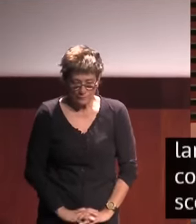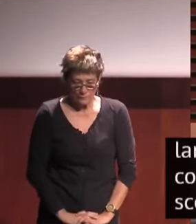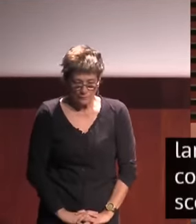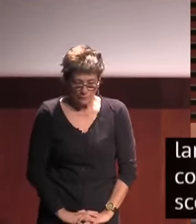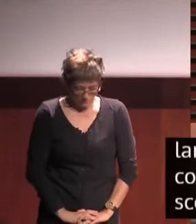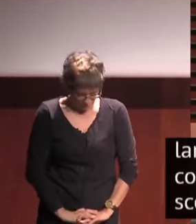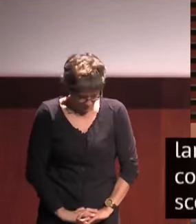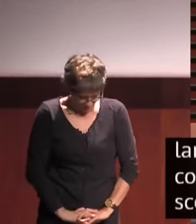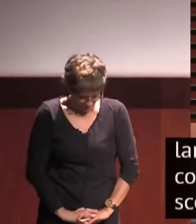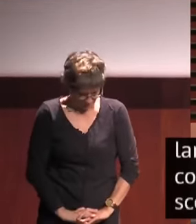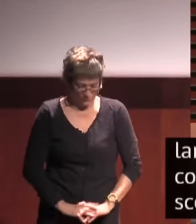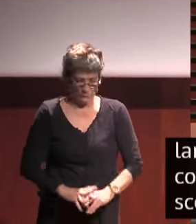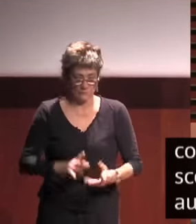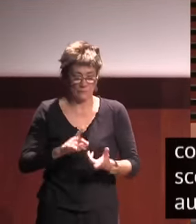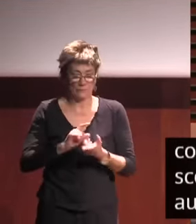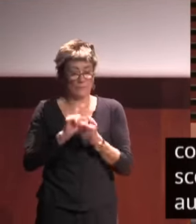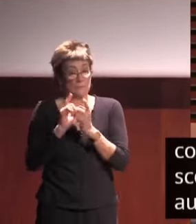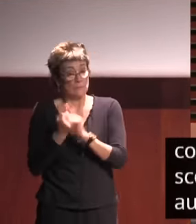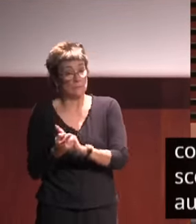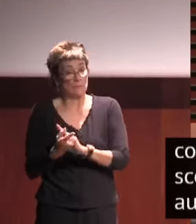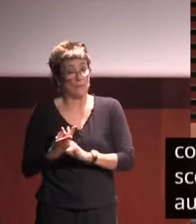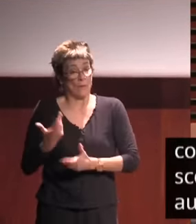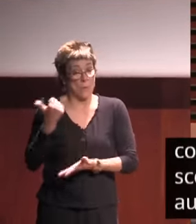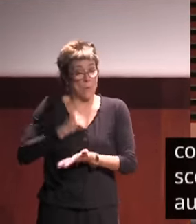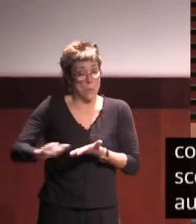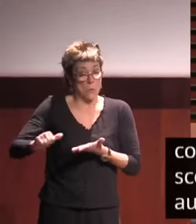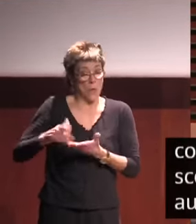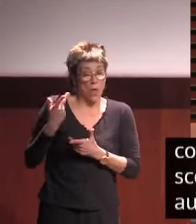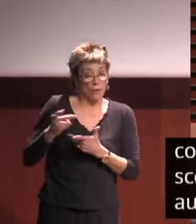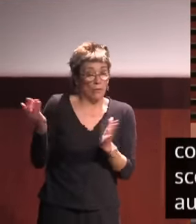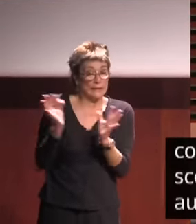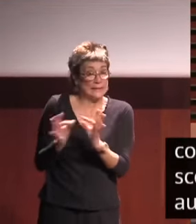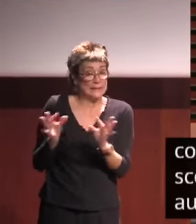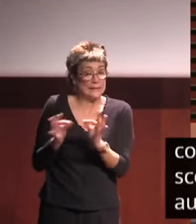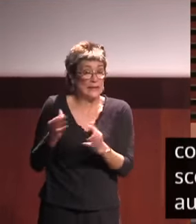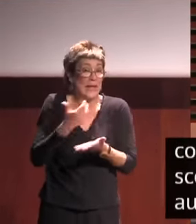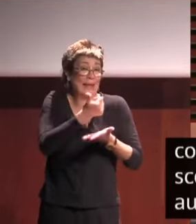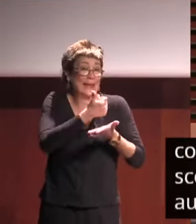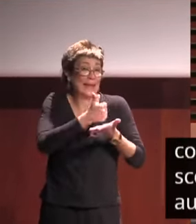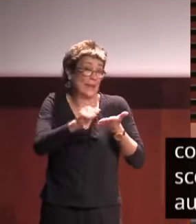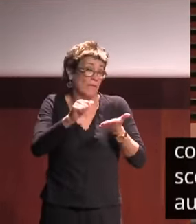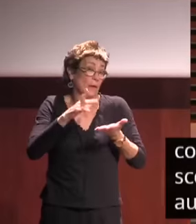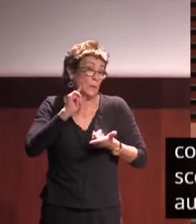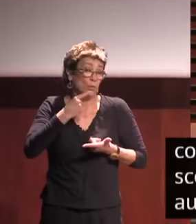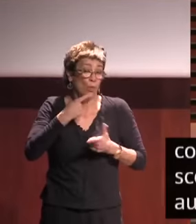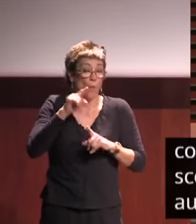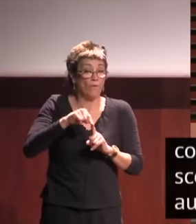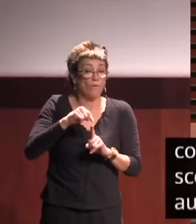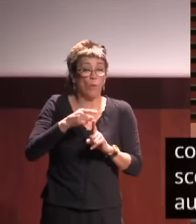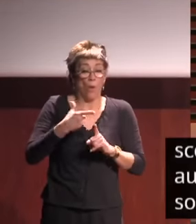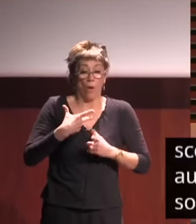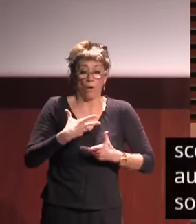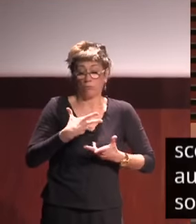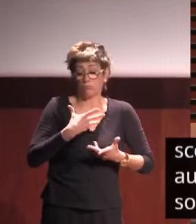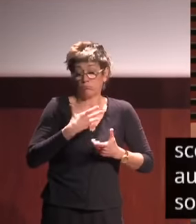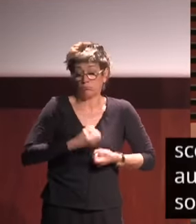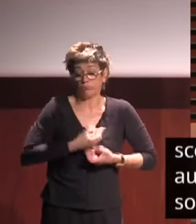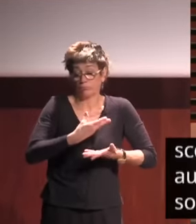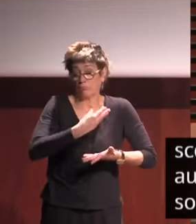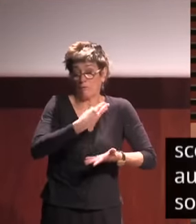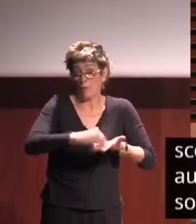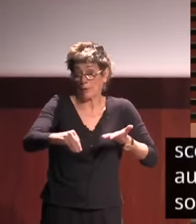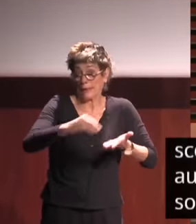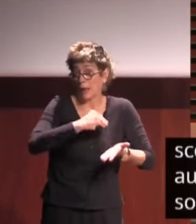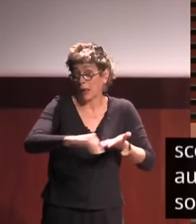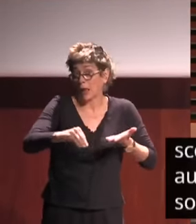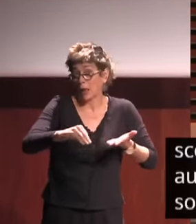Pour devenir auteur de leurs récits, les écrivains sourds doivent donc soit recourir au français écrit, sans passer